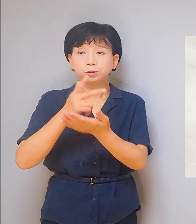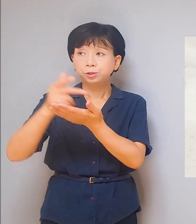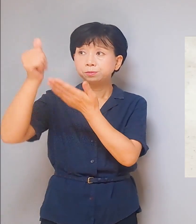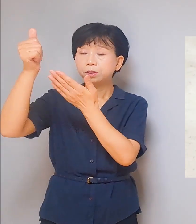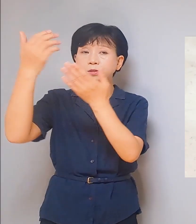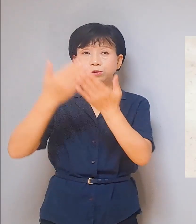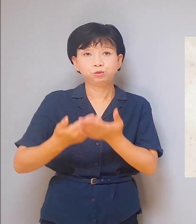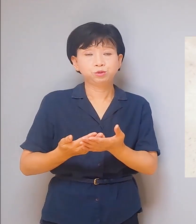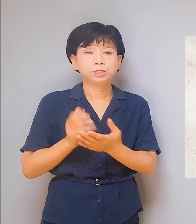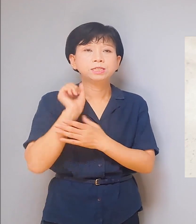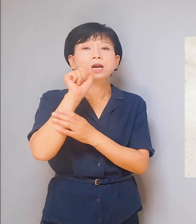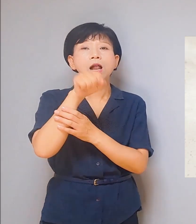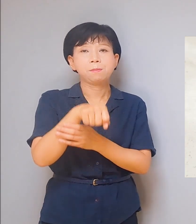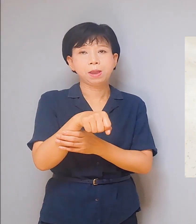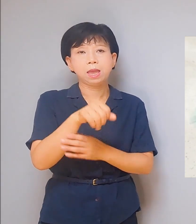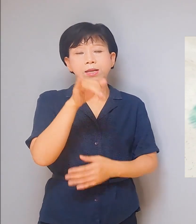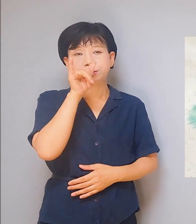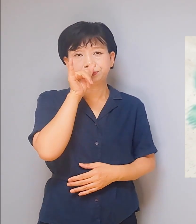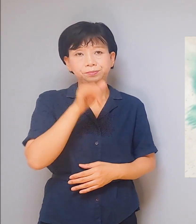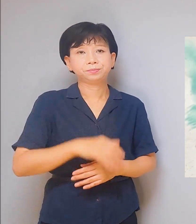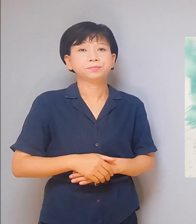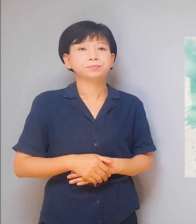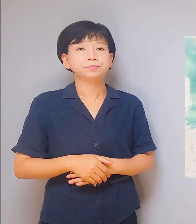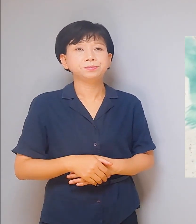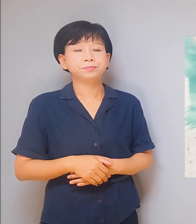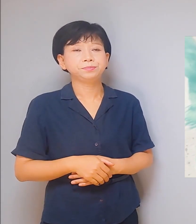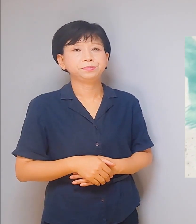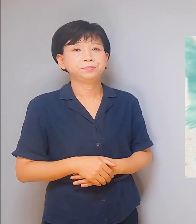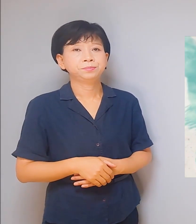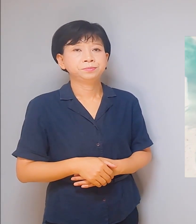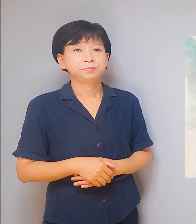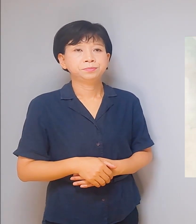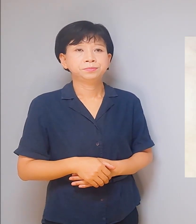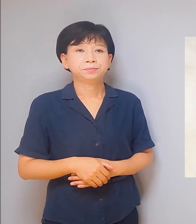주님께서 주신 열매가 있습니다.